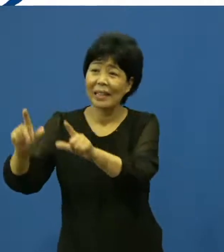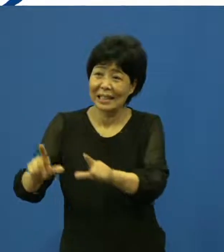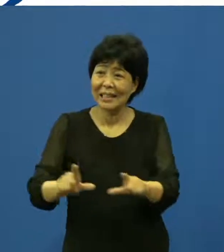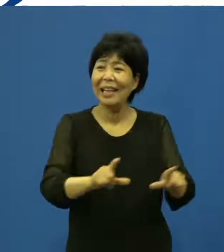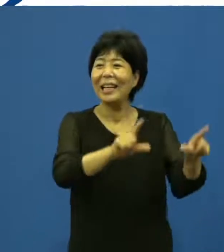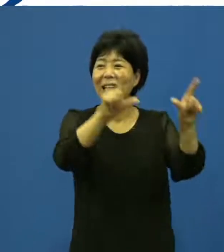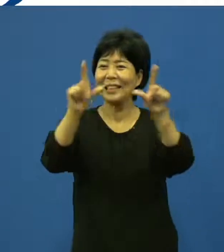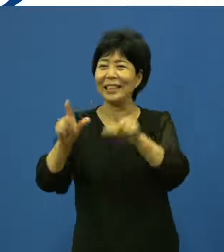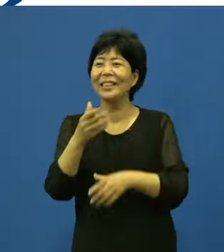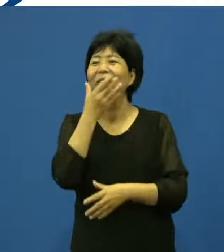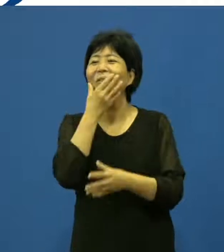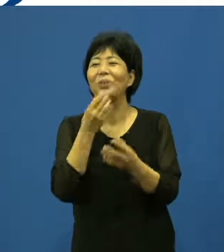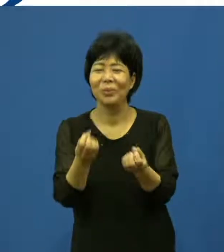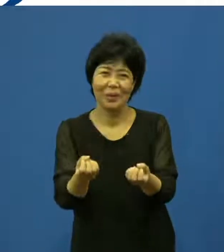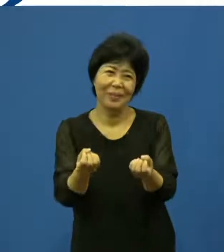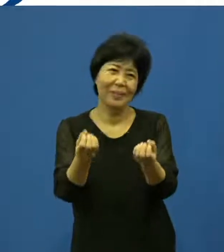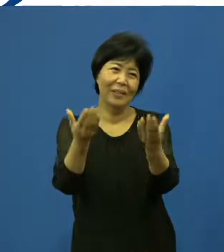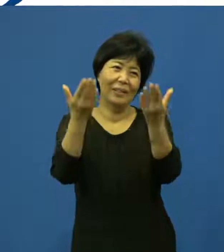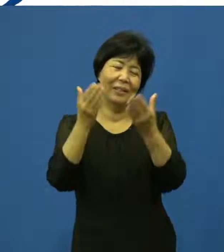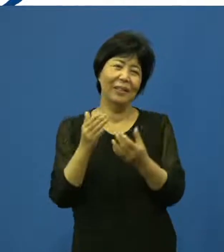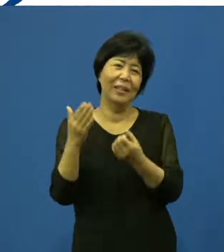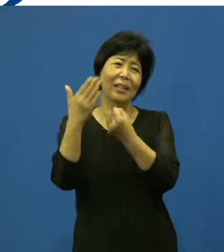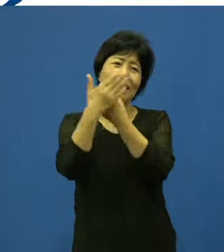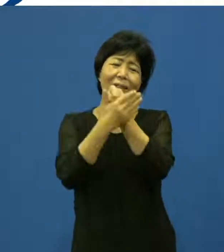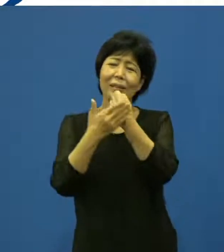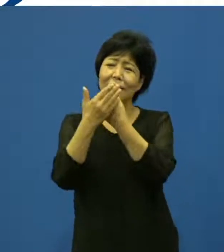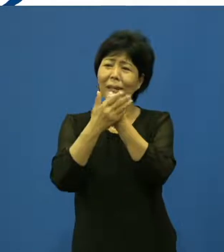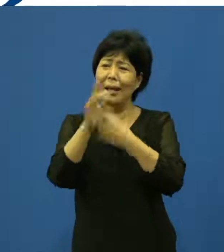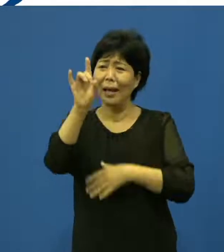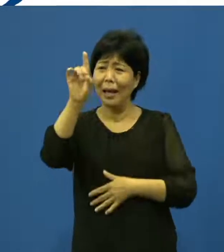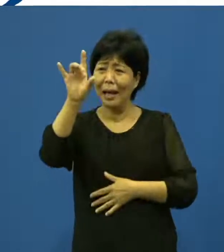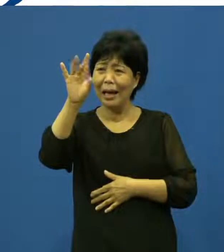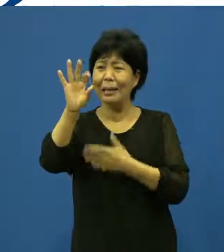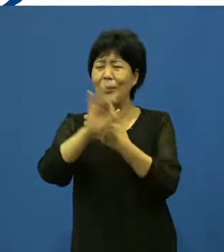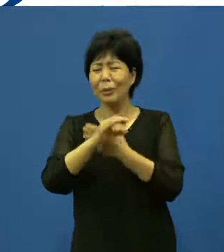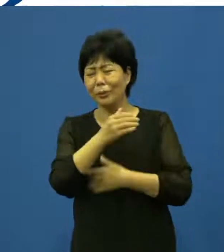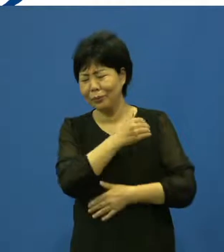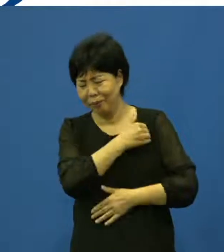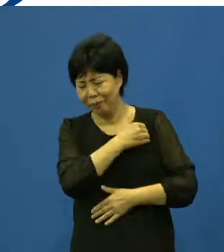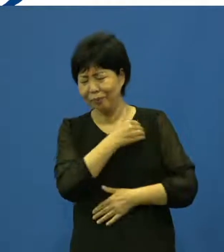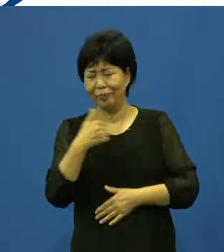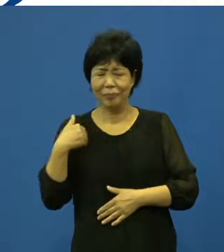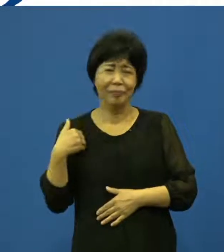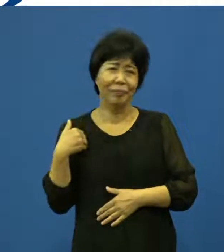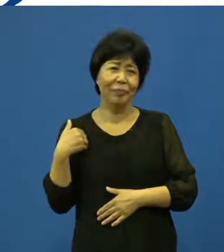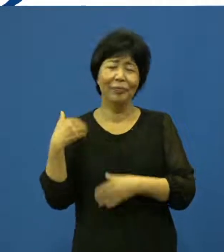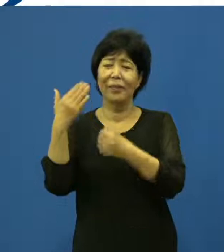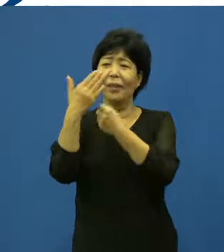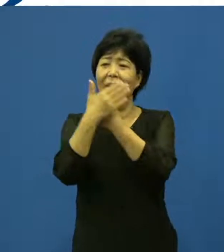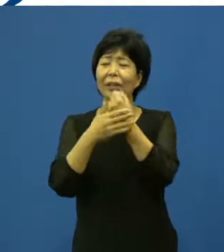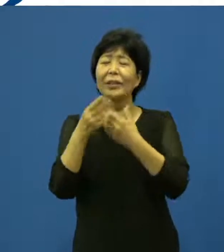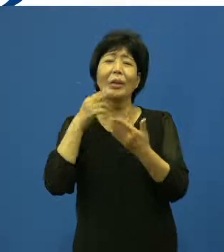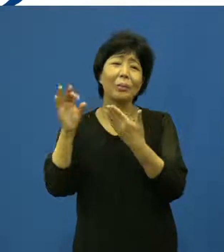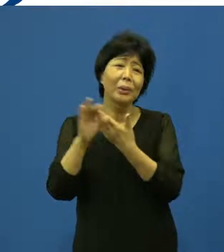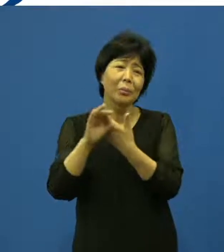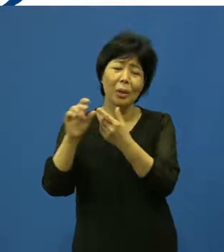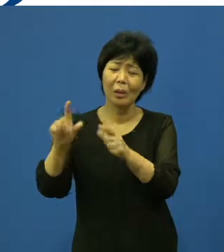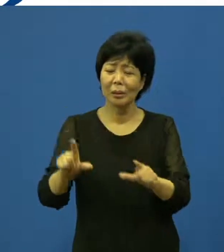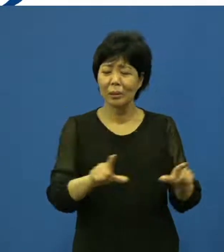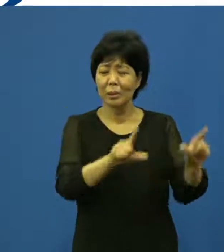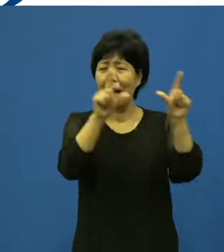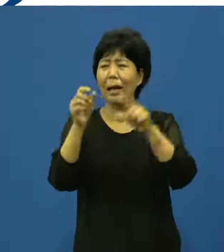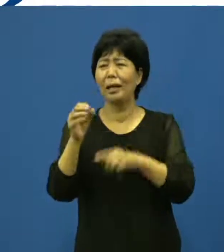살아가시기를 축원합니다. 그 은혜로 충분합니다. 그 은혜 아니면 우리는 살 수가 없습니다.